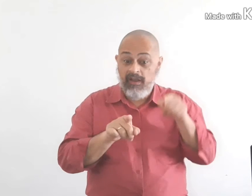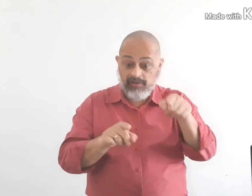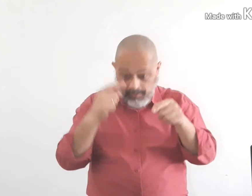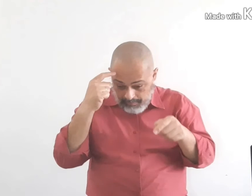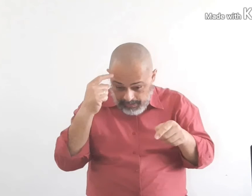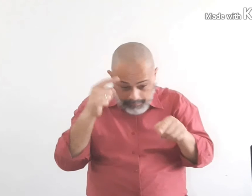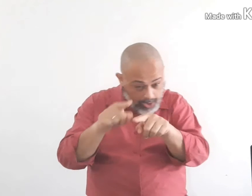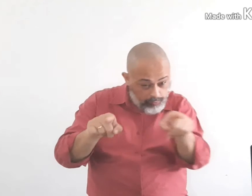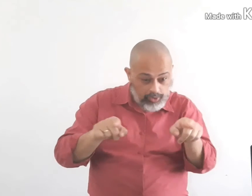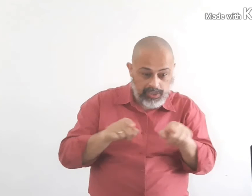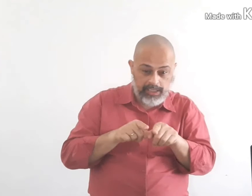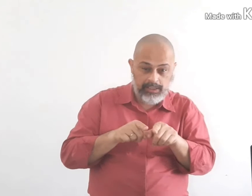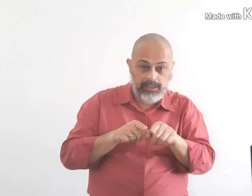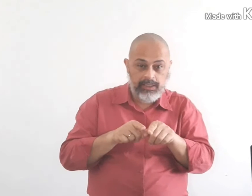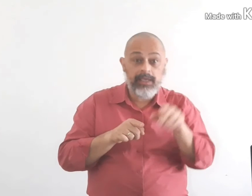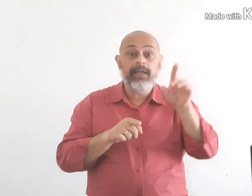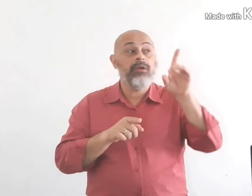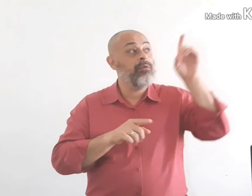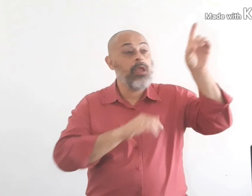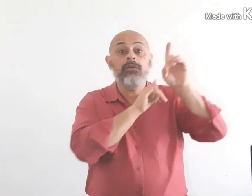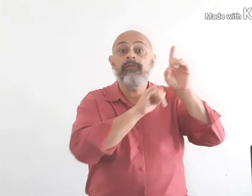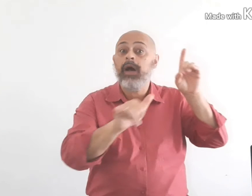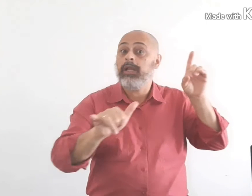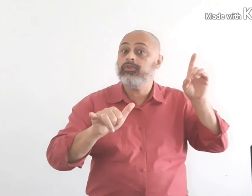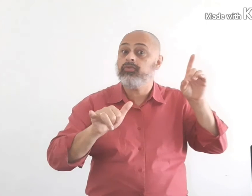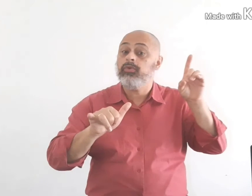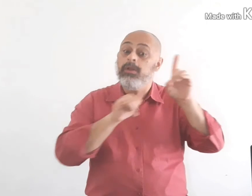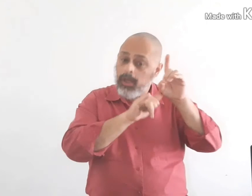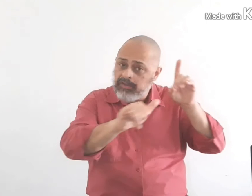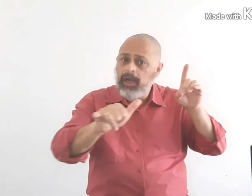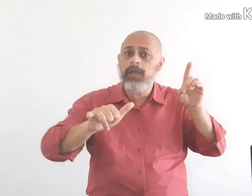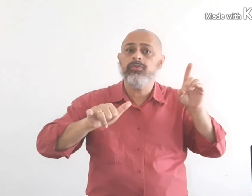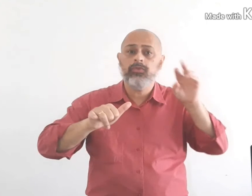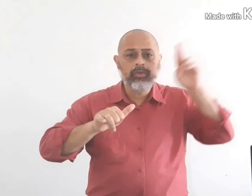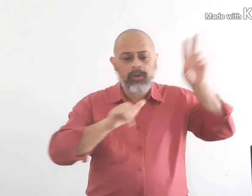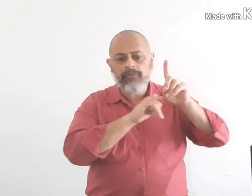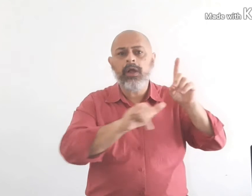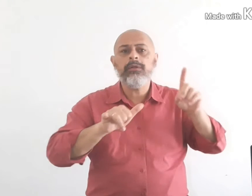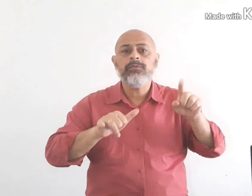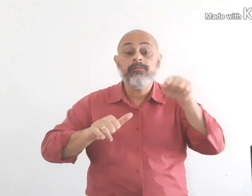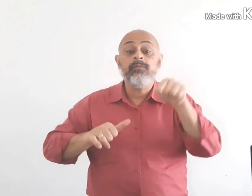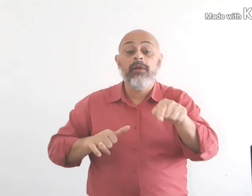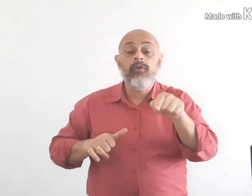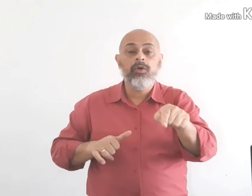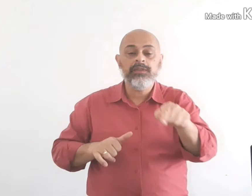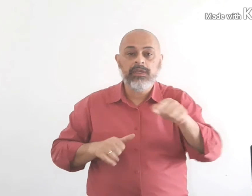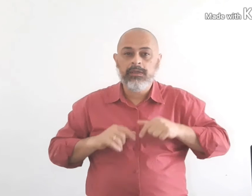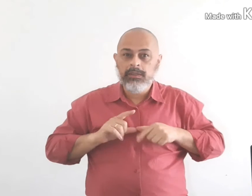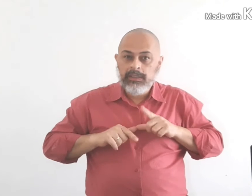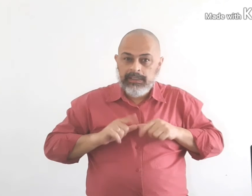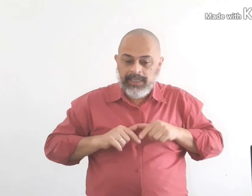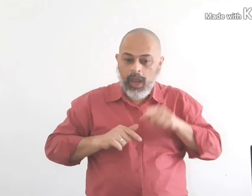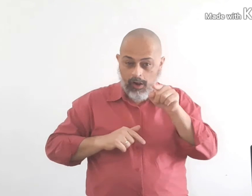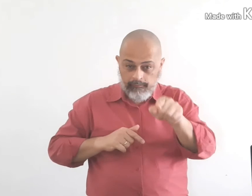me interroguem? Portanto, fala com eles e diz-lhes, assim diz o Senhor Deus, qualquer homem da casa de Israel que levantar os seus